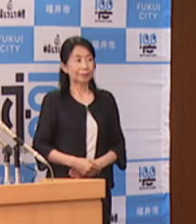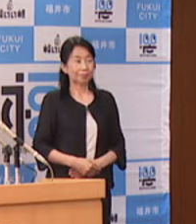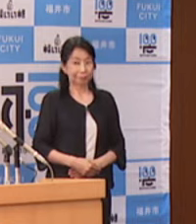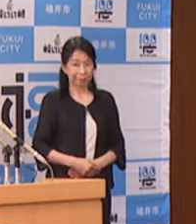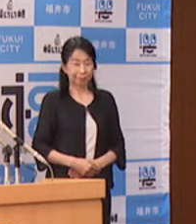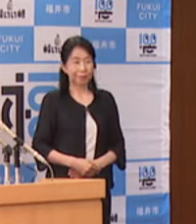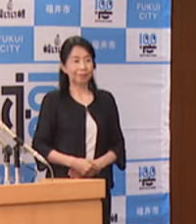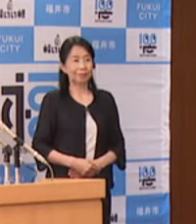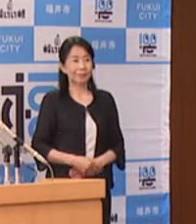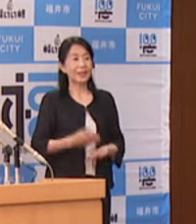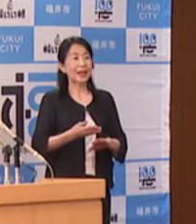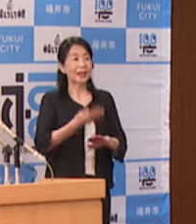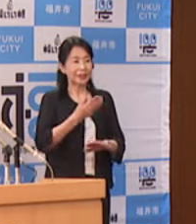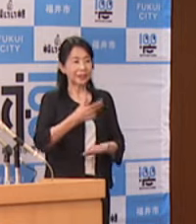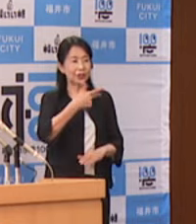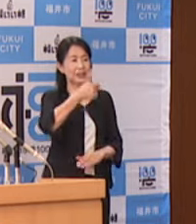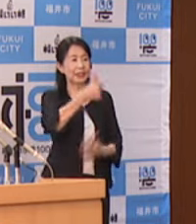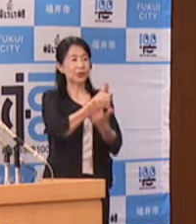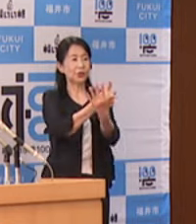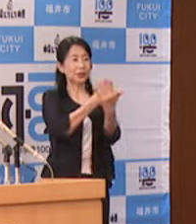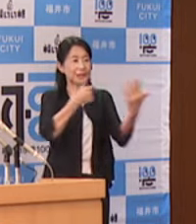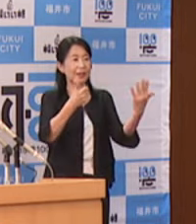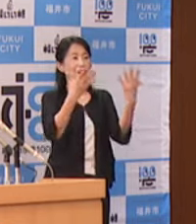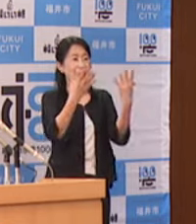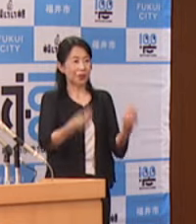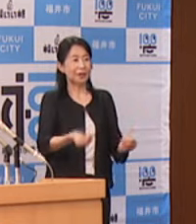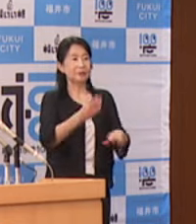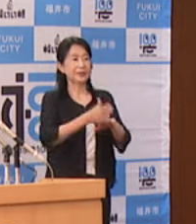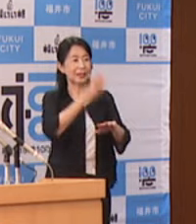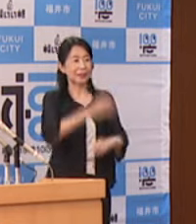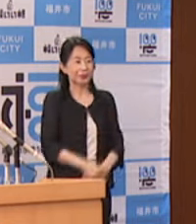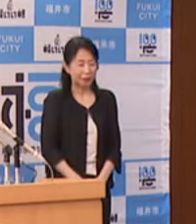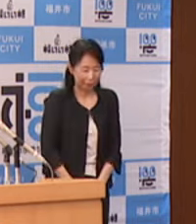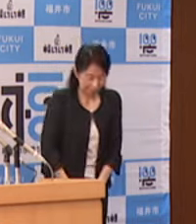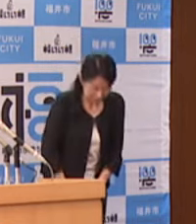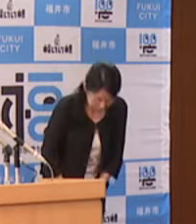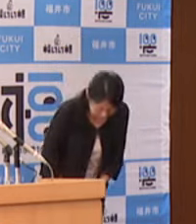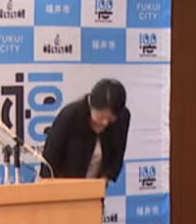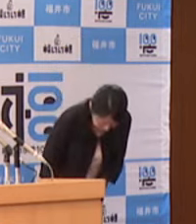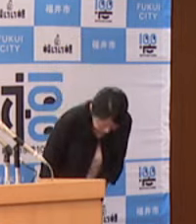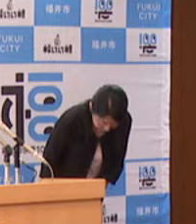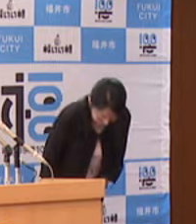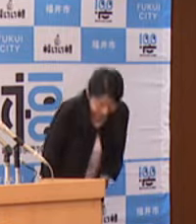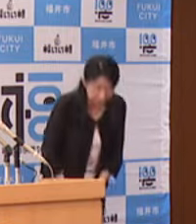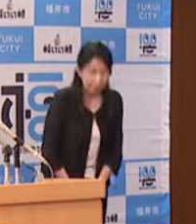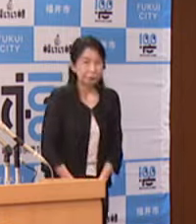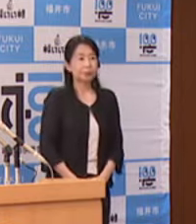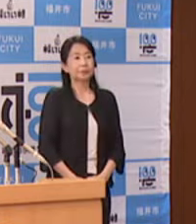それではこれで市長記者会見を終了します。ありがとうございました。